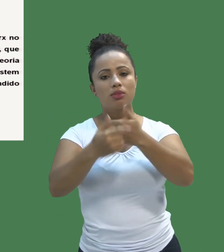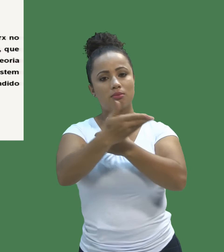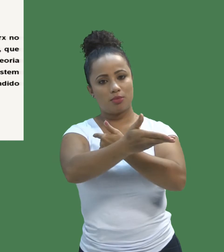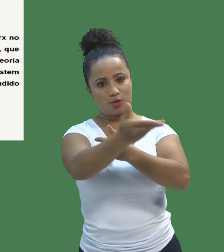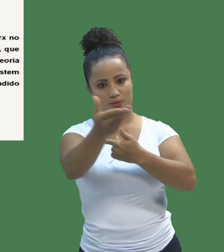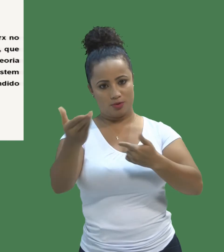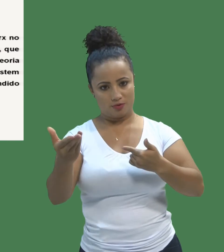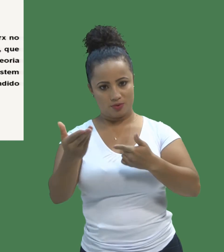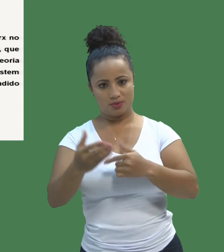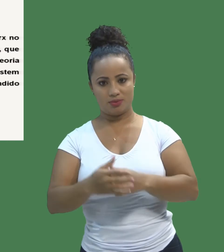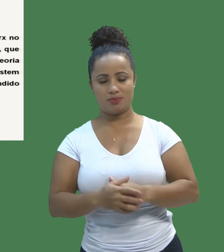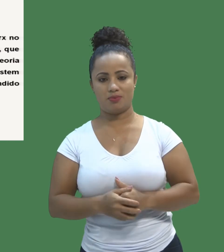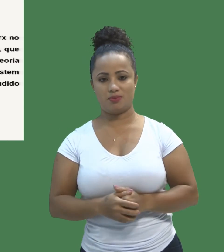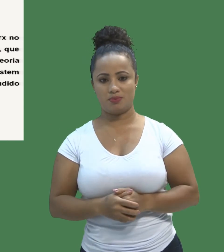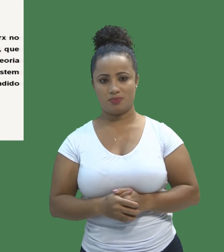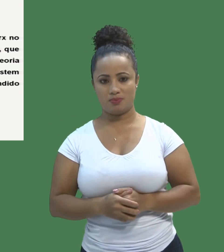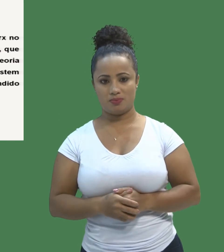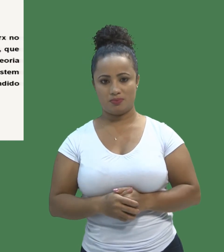para vocês.